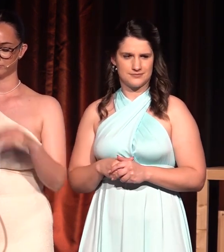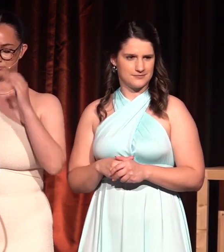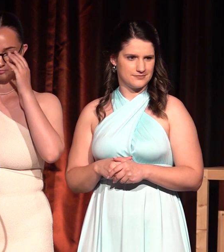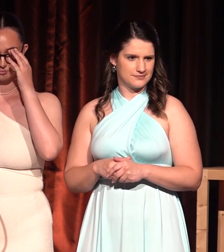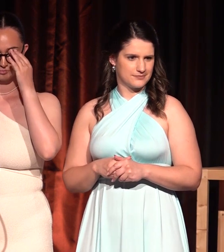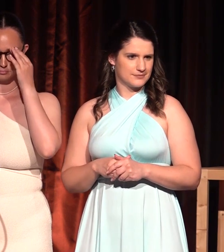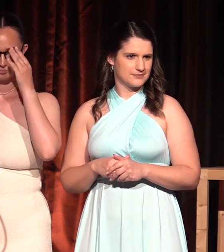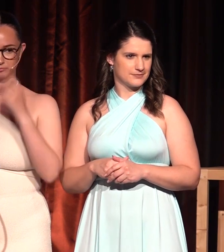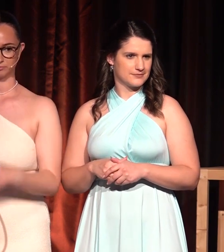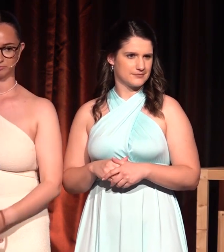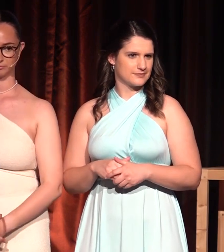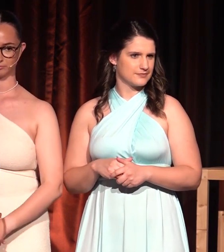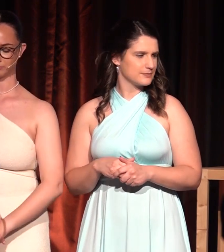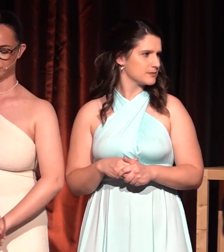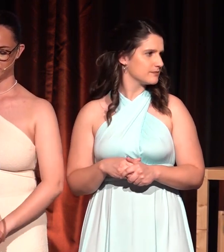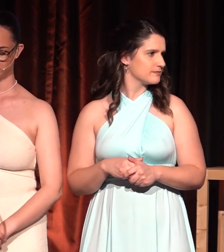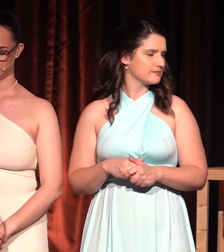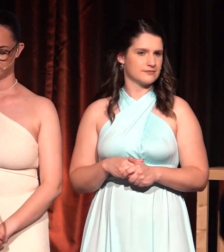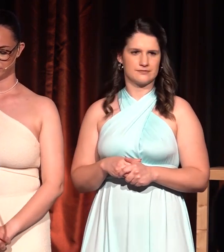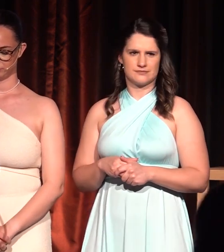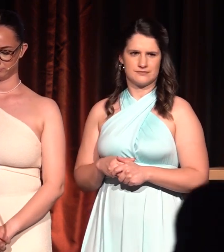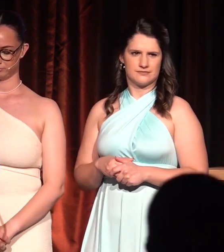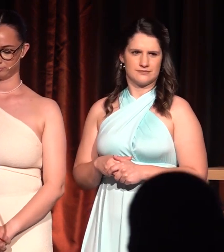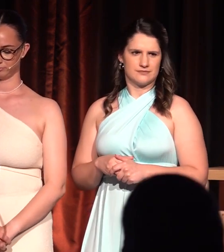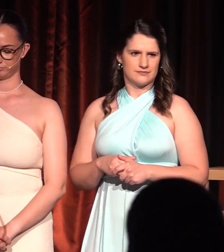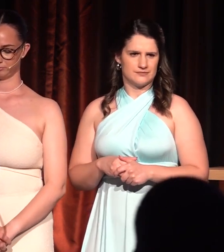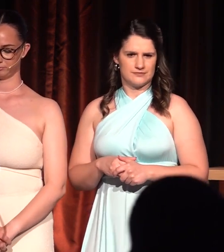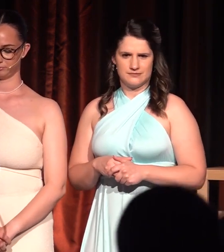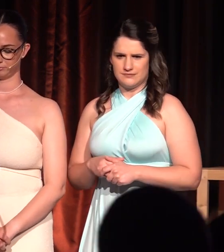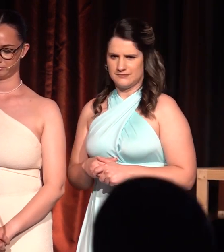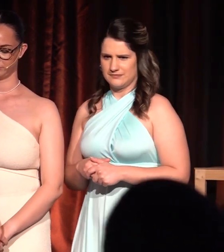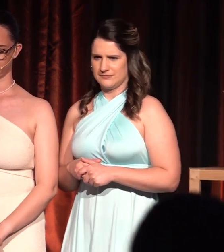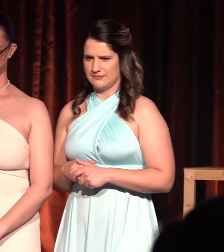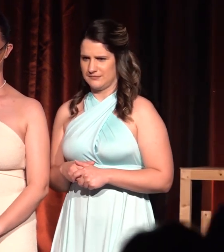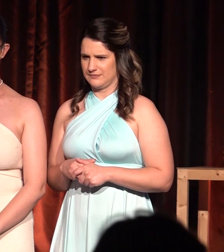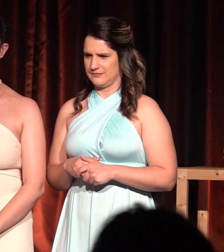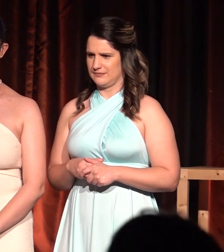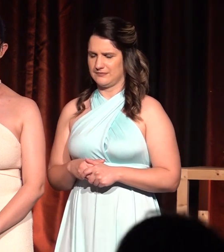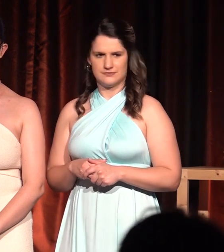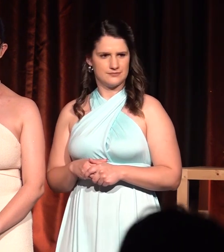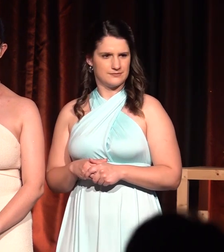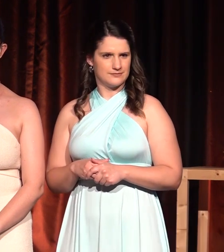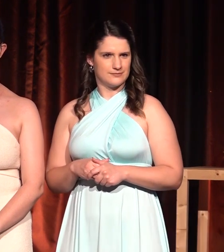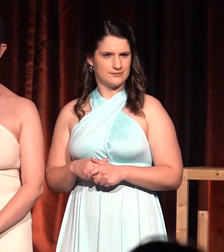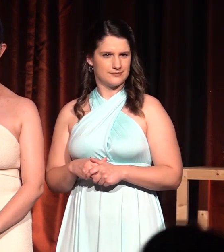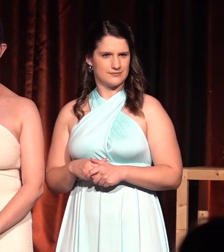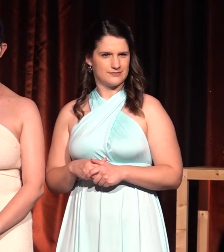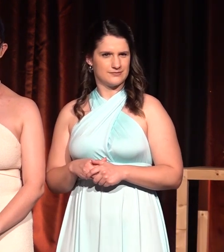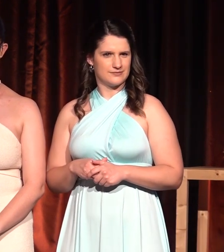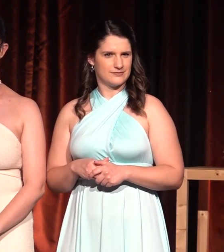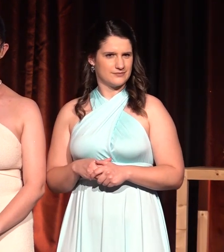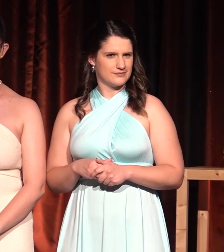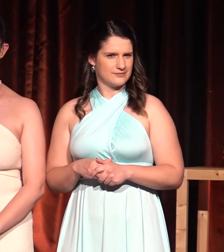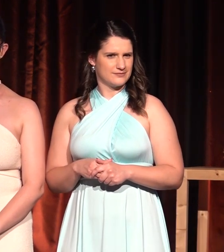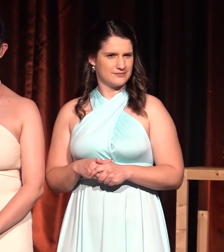Chouli, Clàudia Cubeles, Maria Immaculada Domínguez, Cosmin Mihai Dumitrascu, Salima El